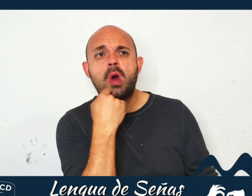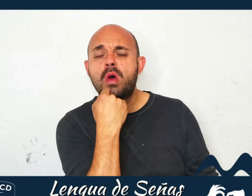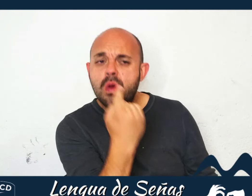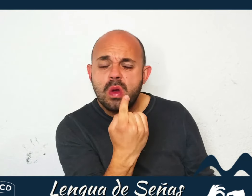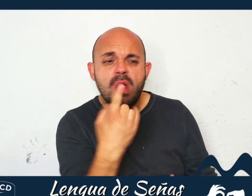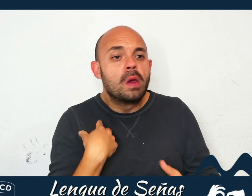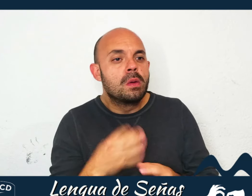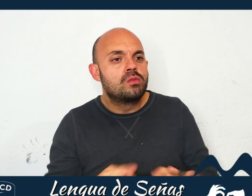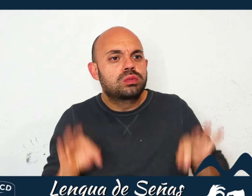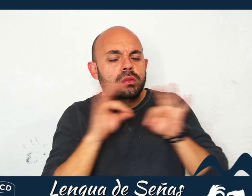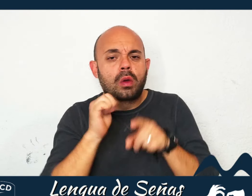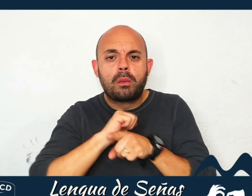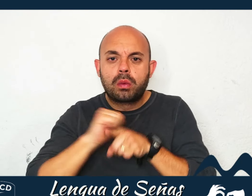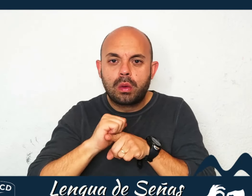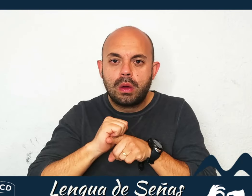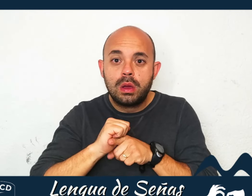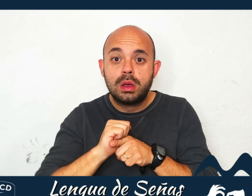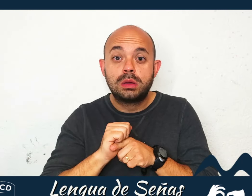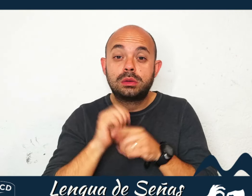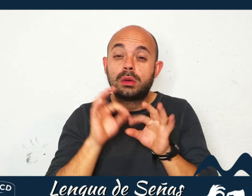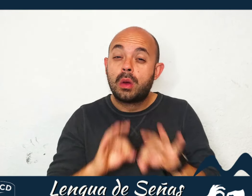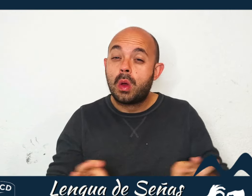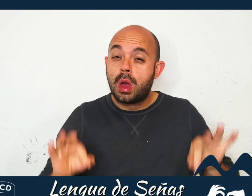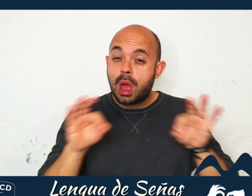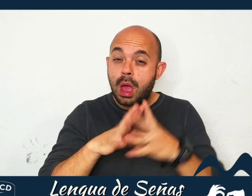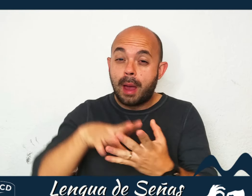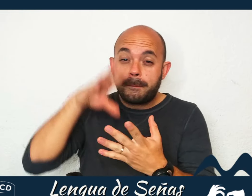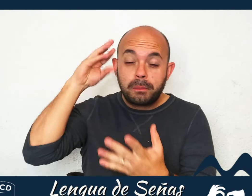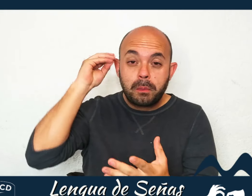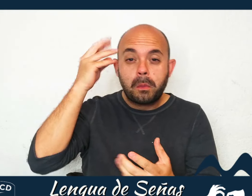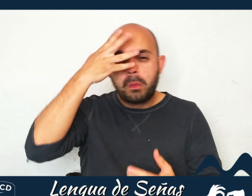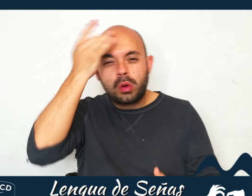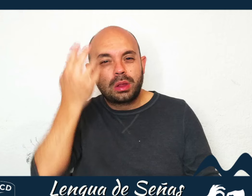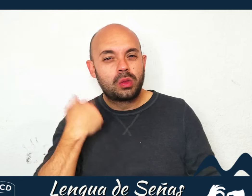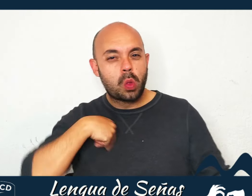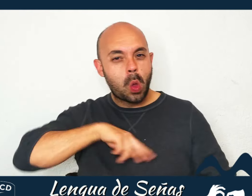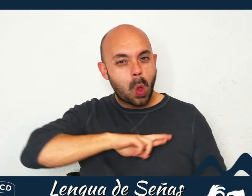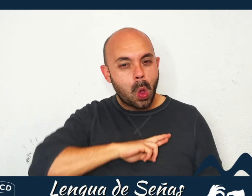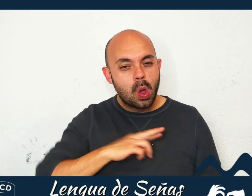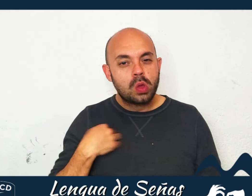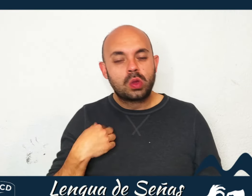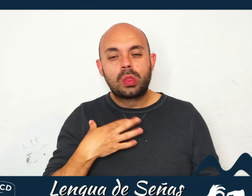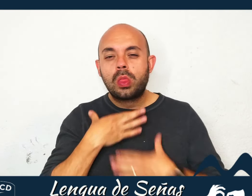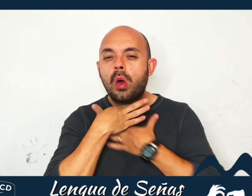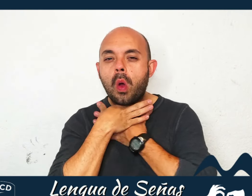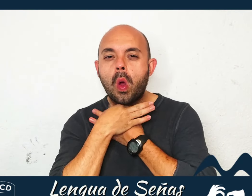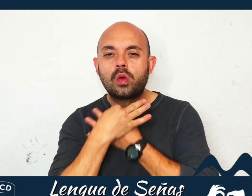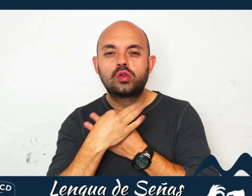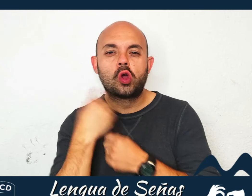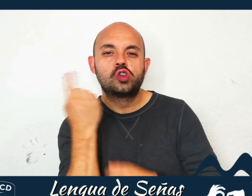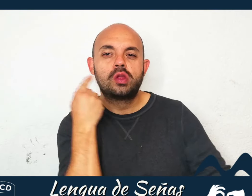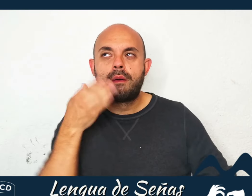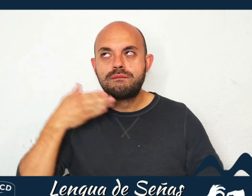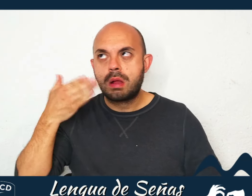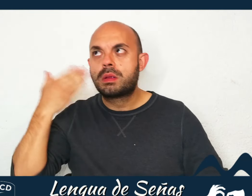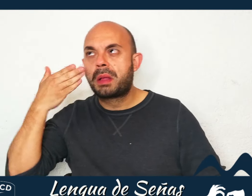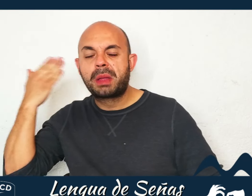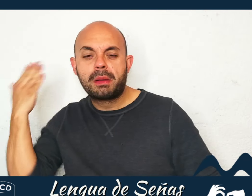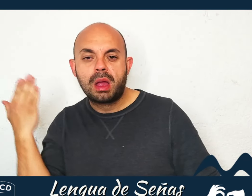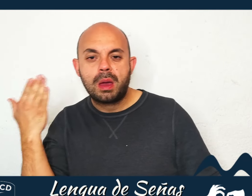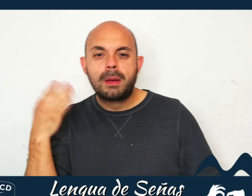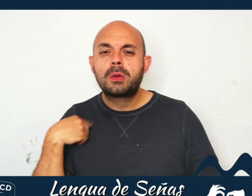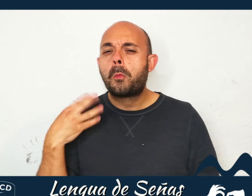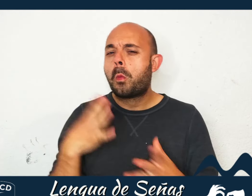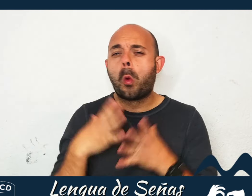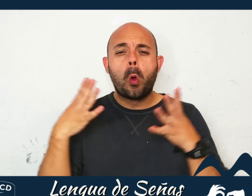Y esta enseñanza es muy importante para nuestras vidas porque a veces nosotros tenemos la tendencia, algunos, de hablar de